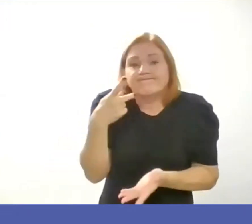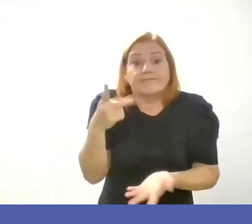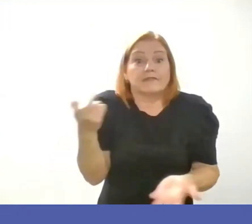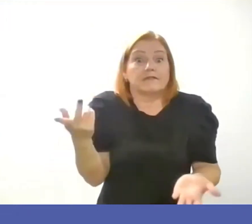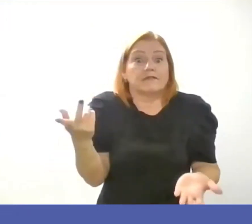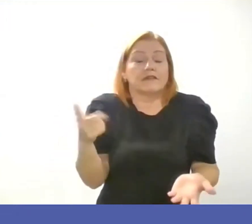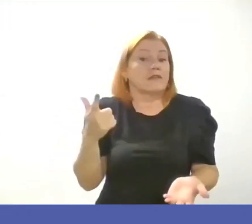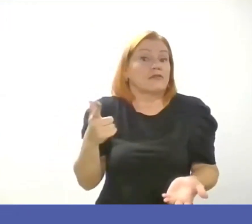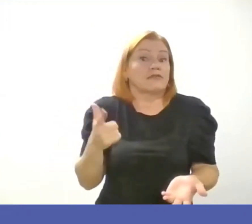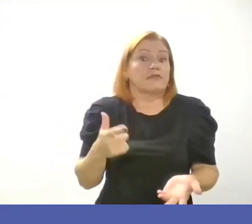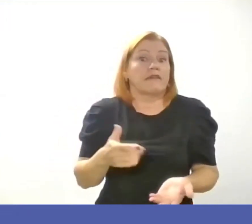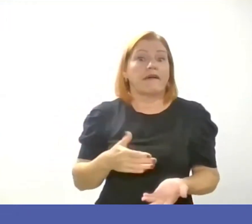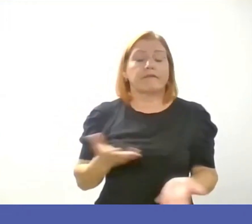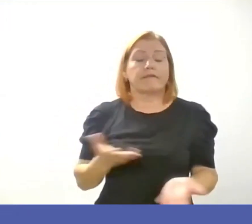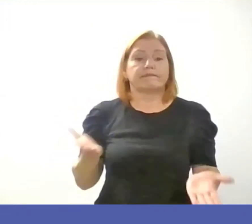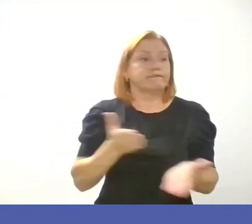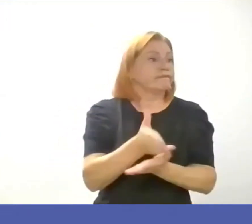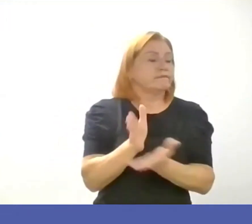também não se apaga.